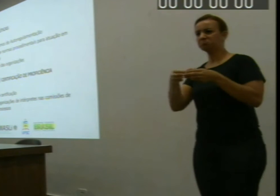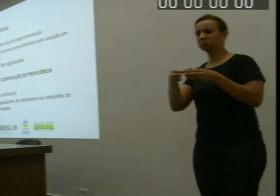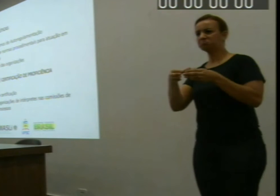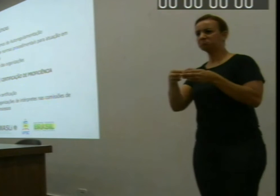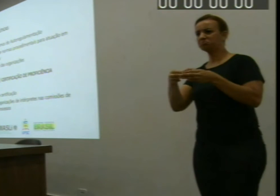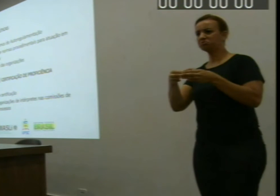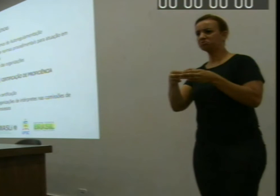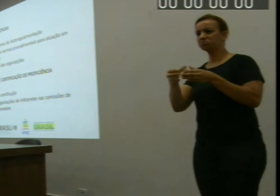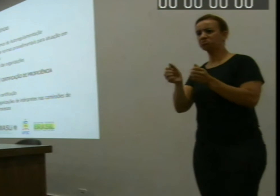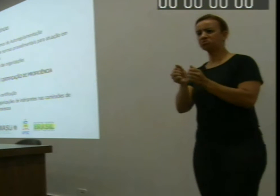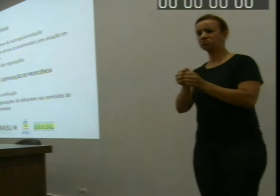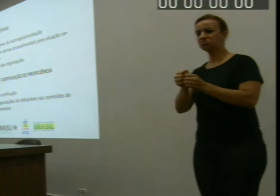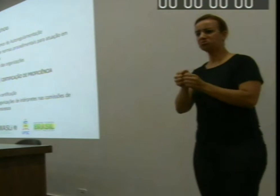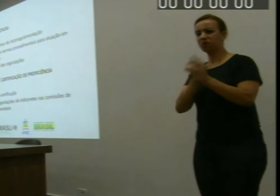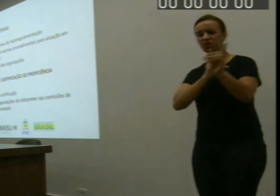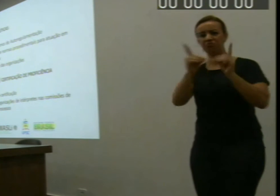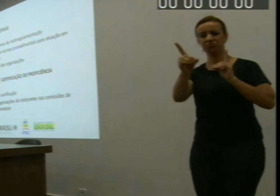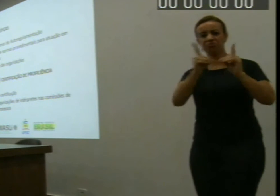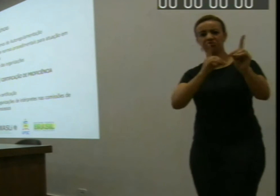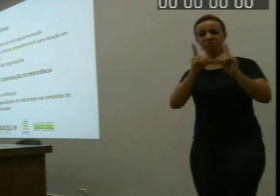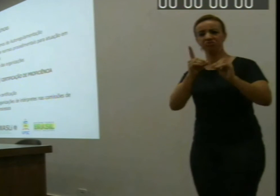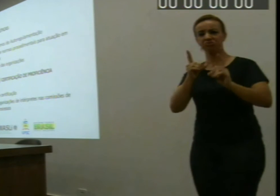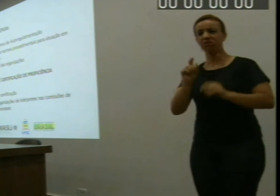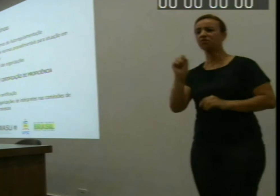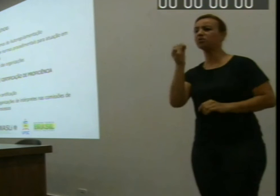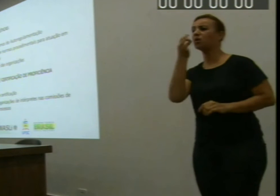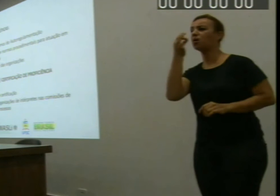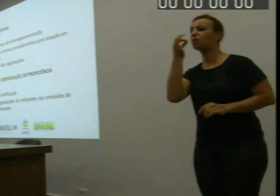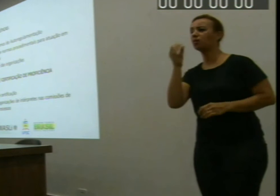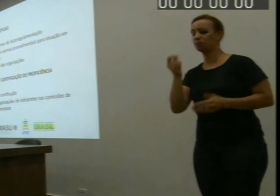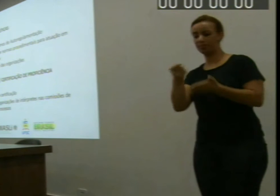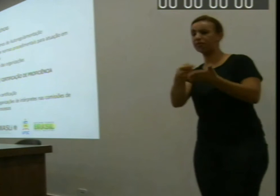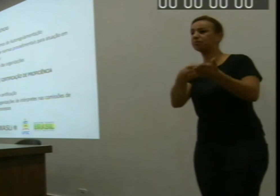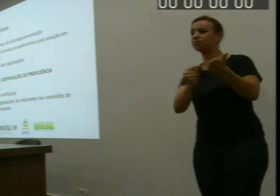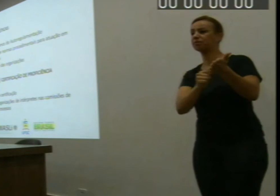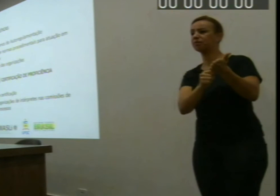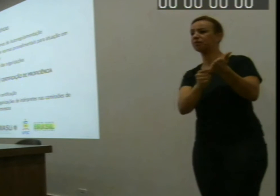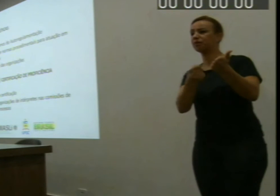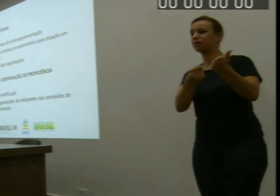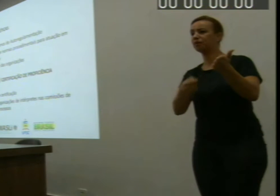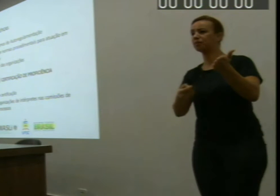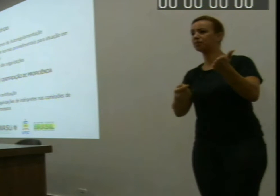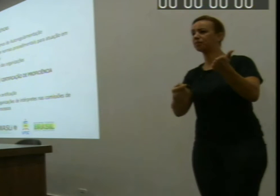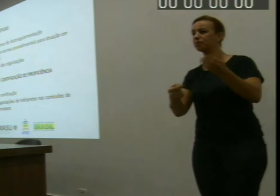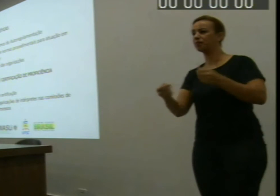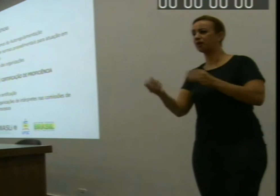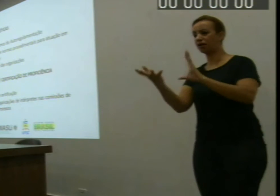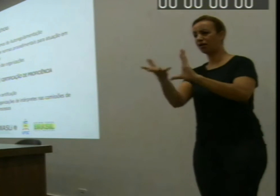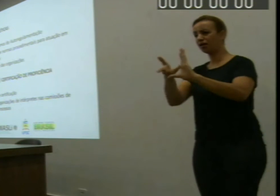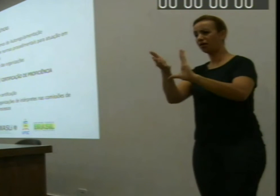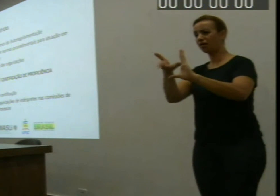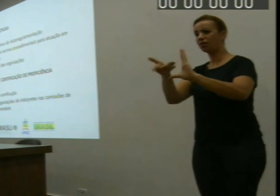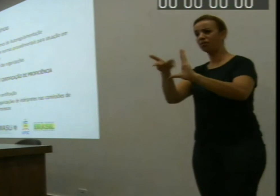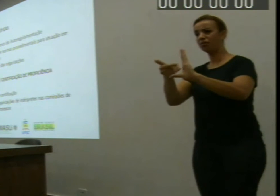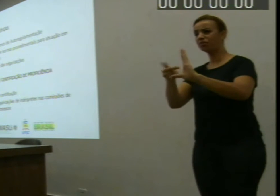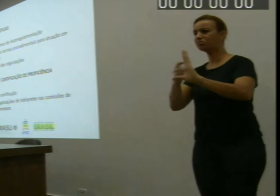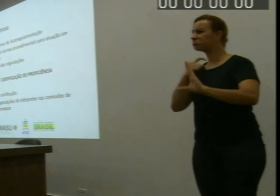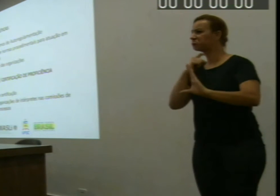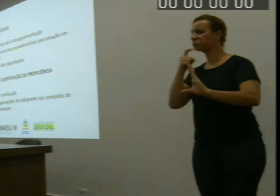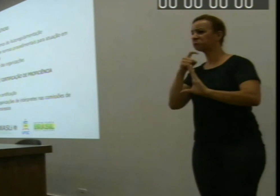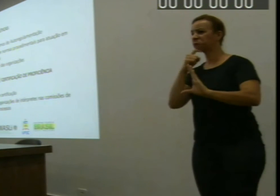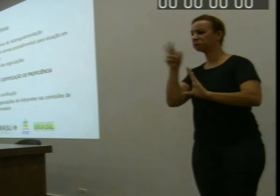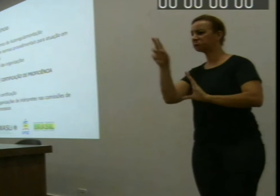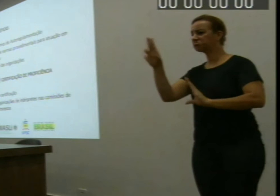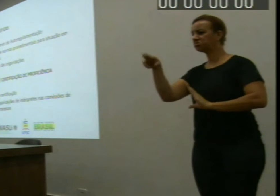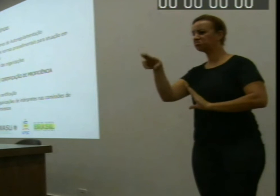interpretes discutiu e mandou uma sugestão de alteração da das medidas do prolibras a gente fica vivendo